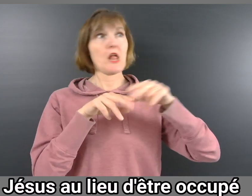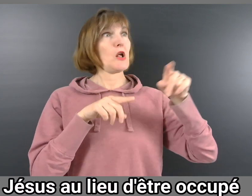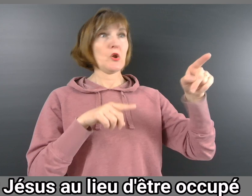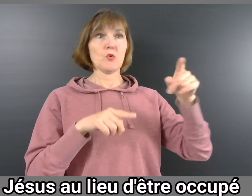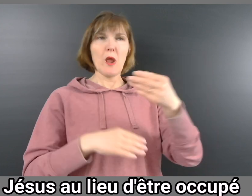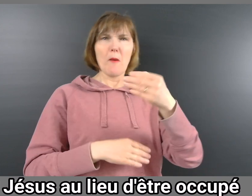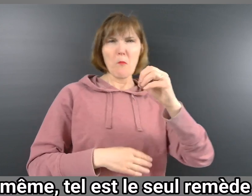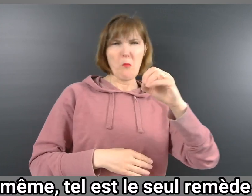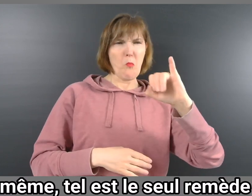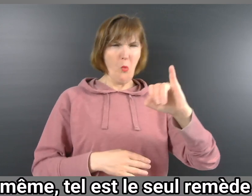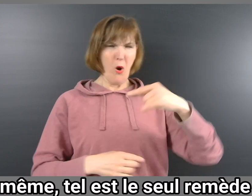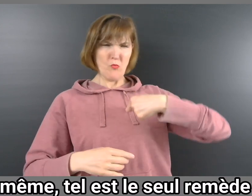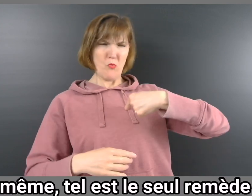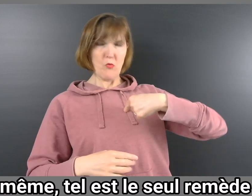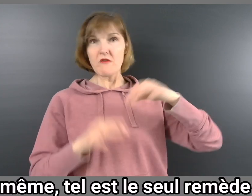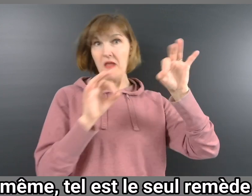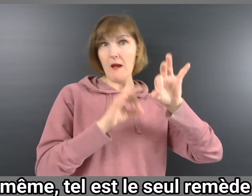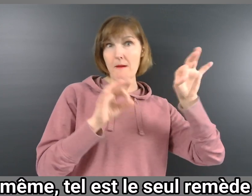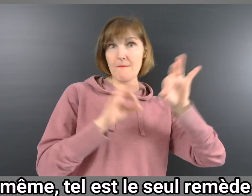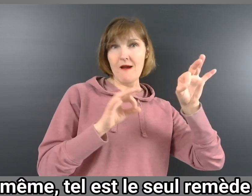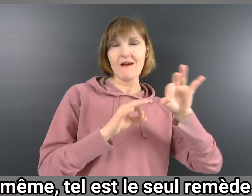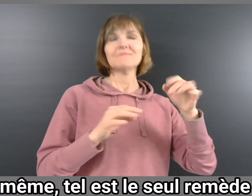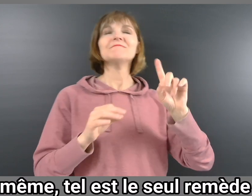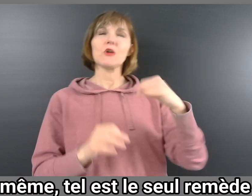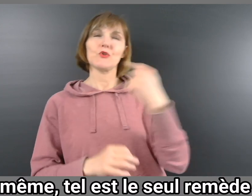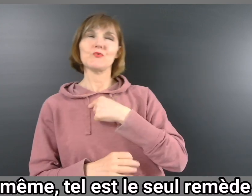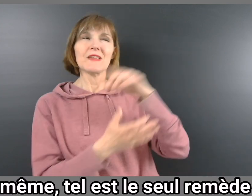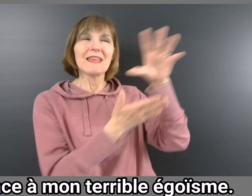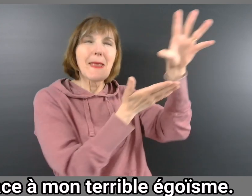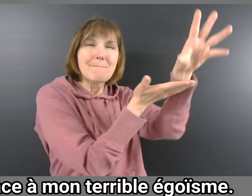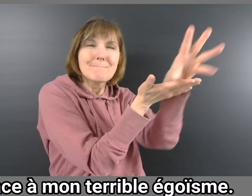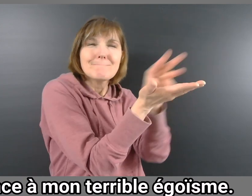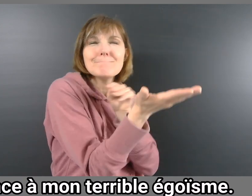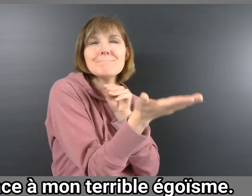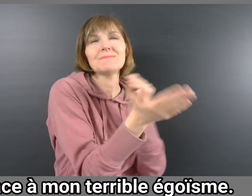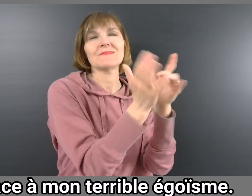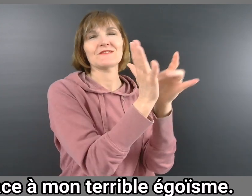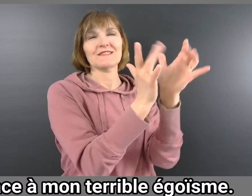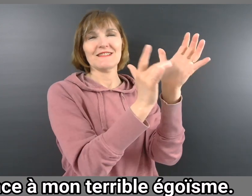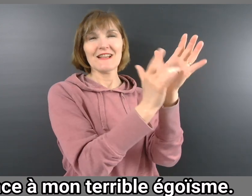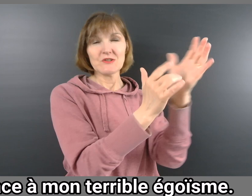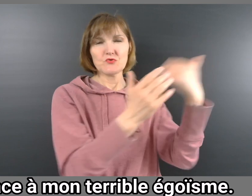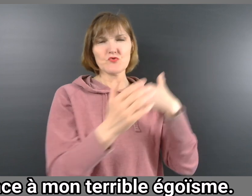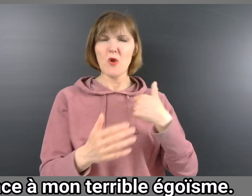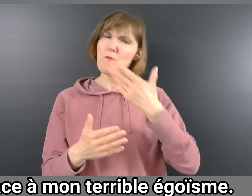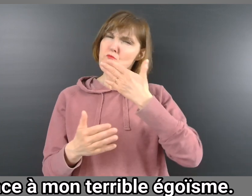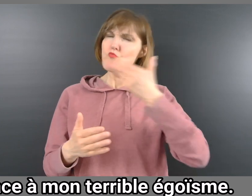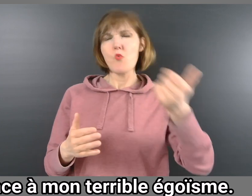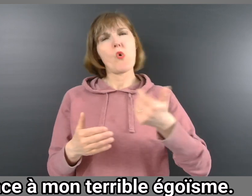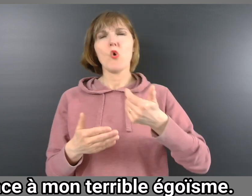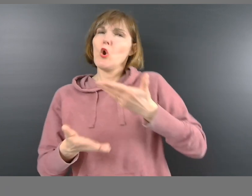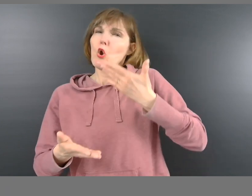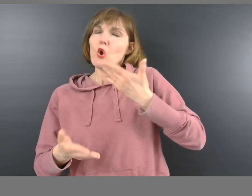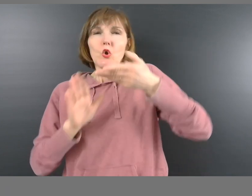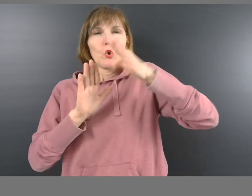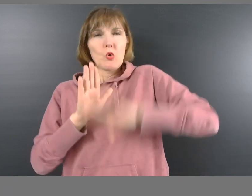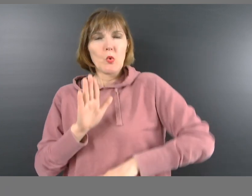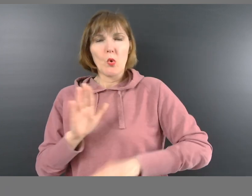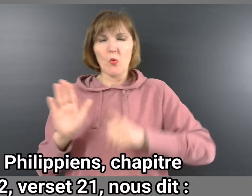d'être occupé de moi-même, tel est le seul remède efficace à mon terrible égoïsme.